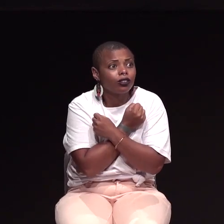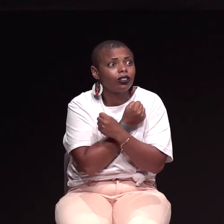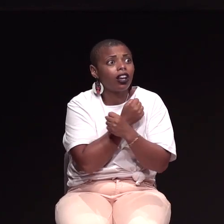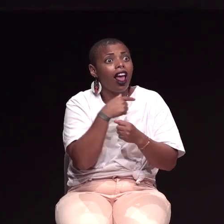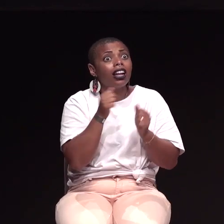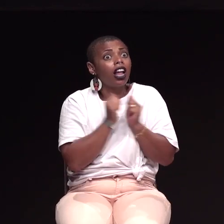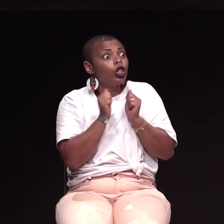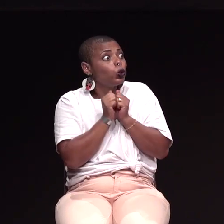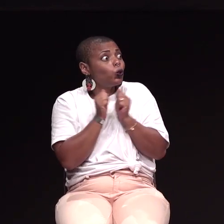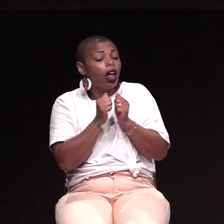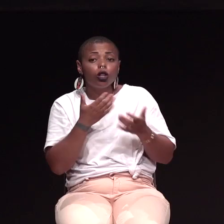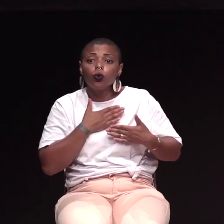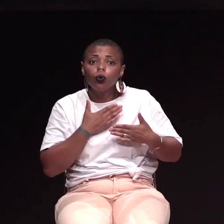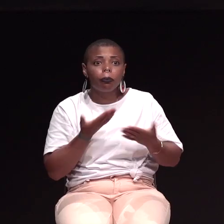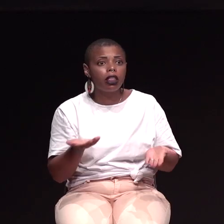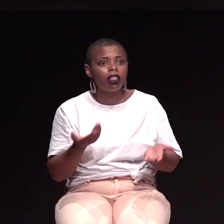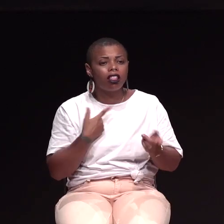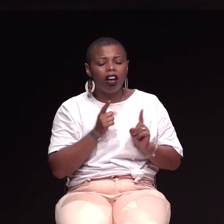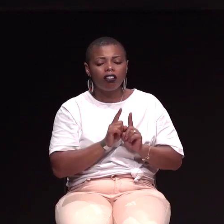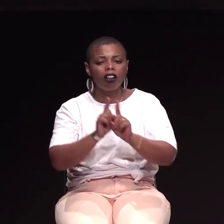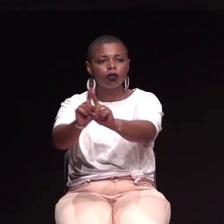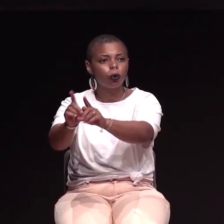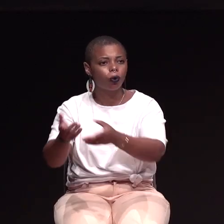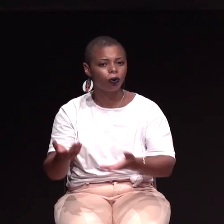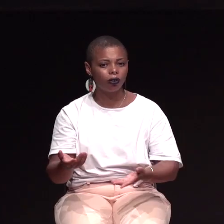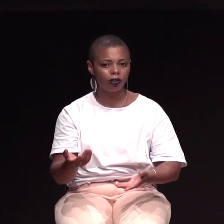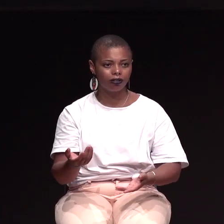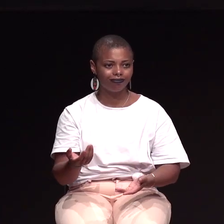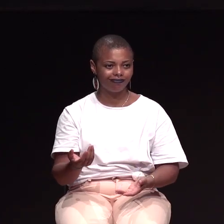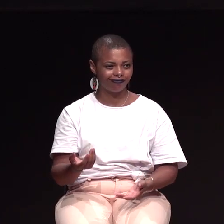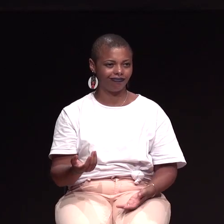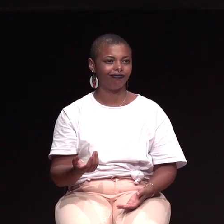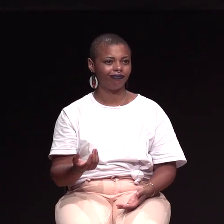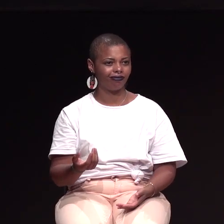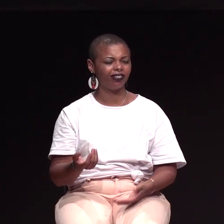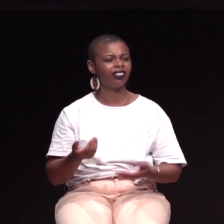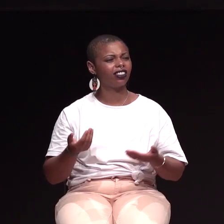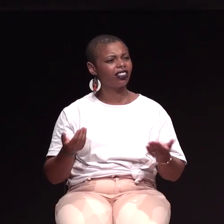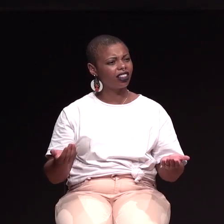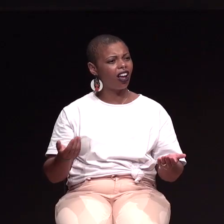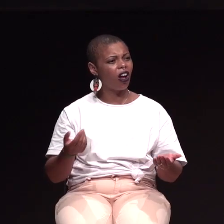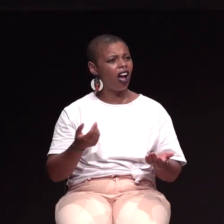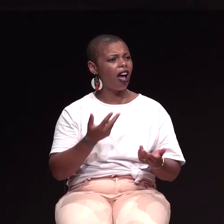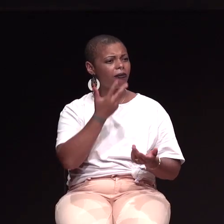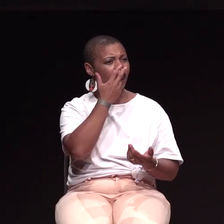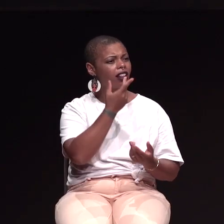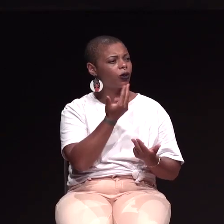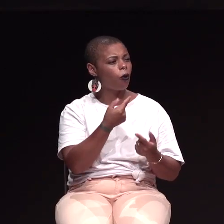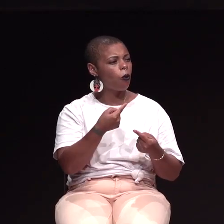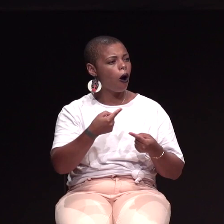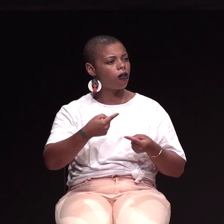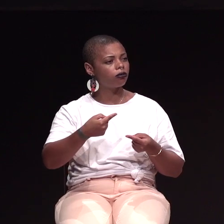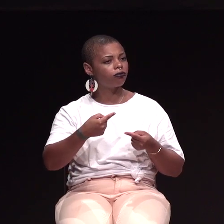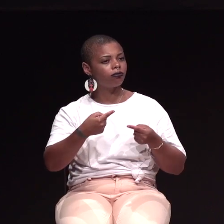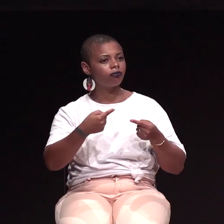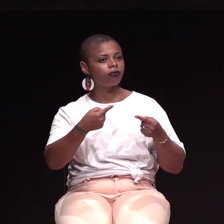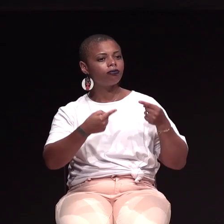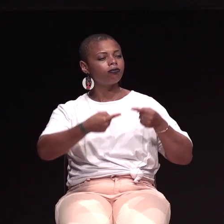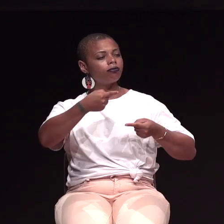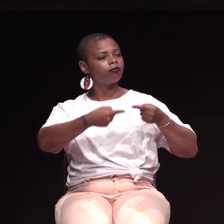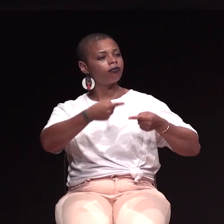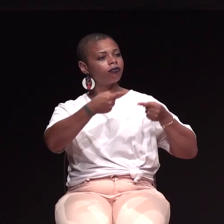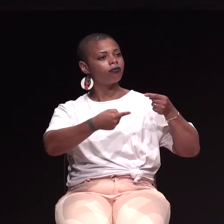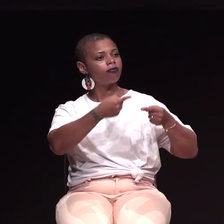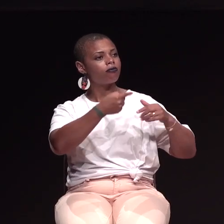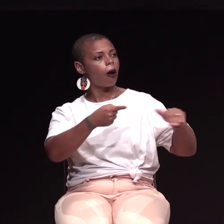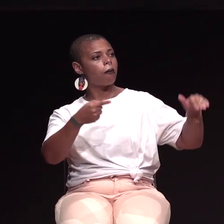comigo, ela está comigo. E entramos. Ou seja, era uma disputa ali de pequenas autoridades